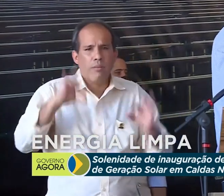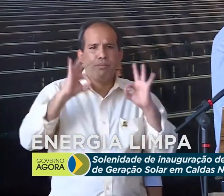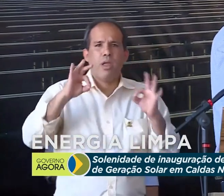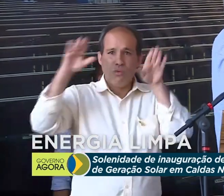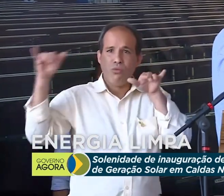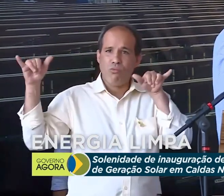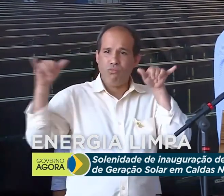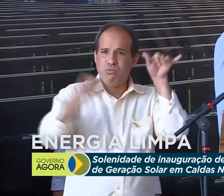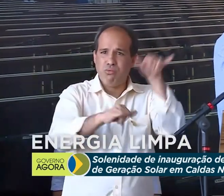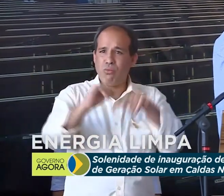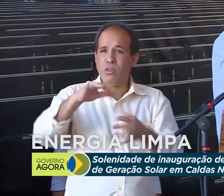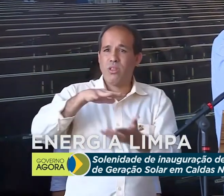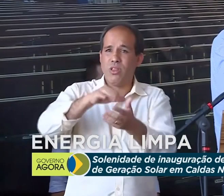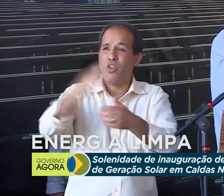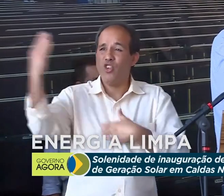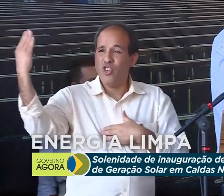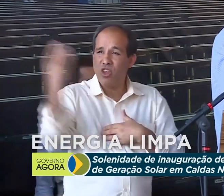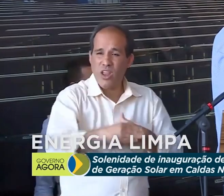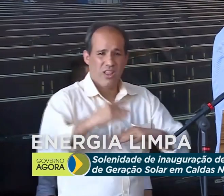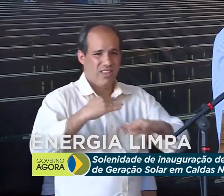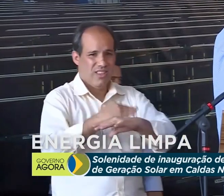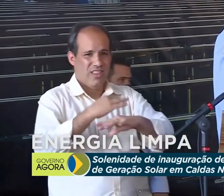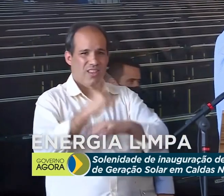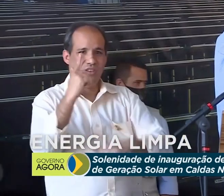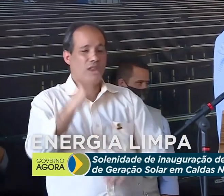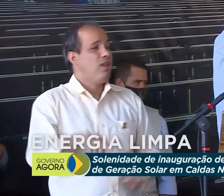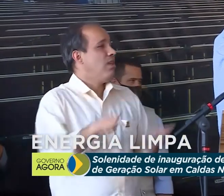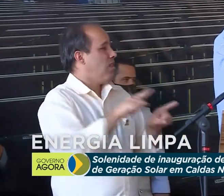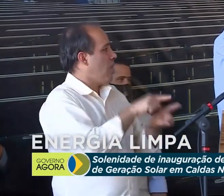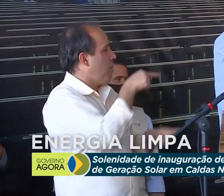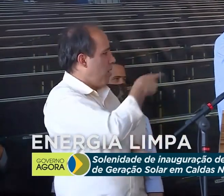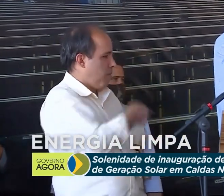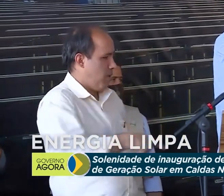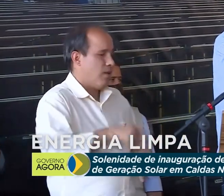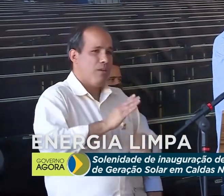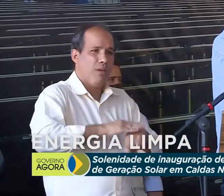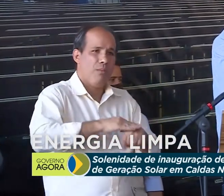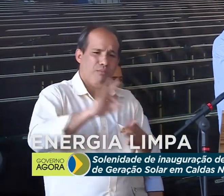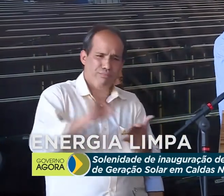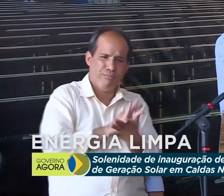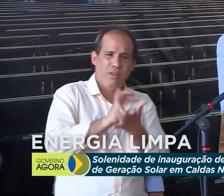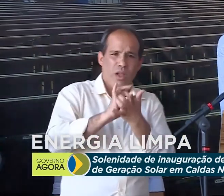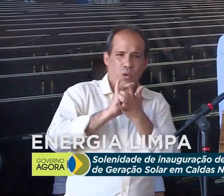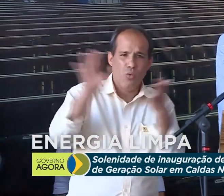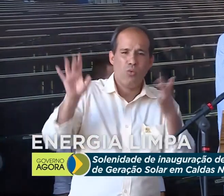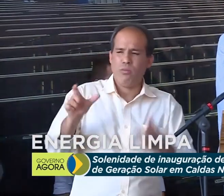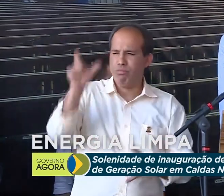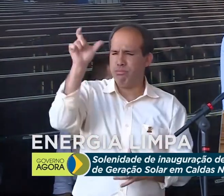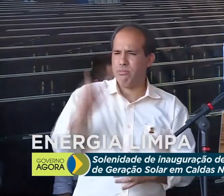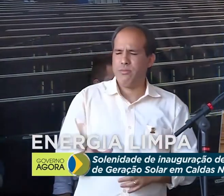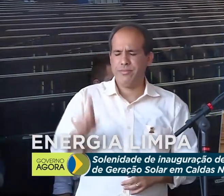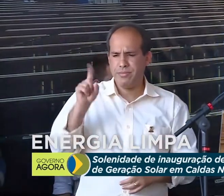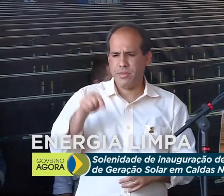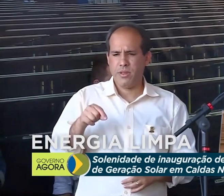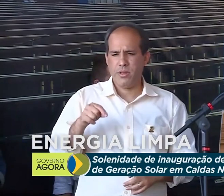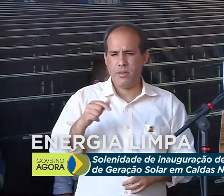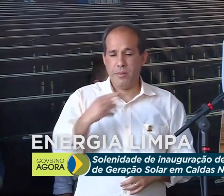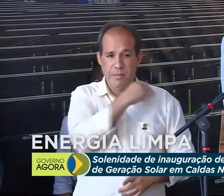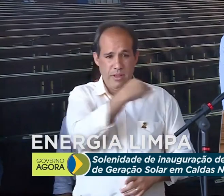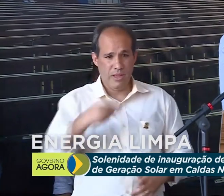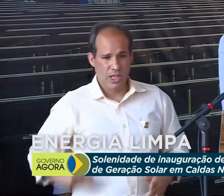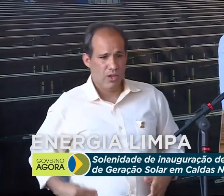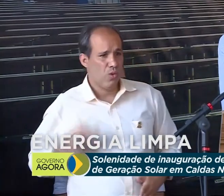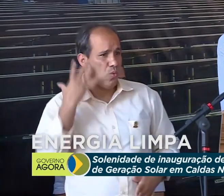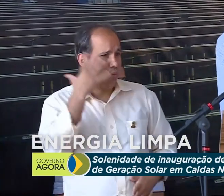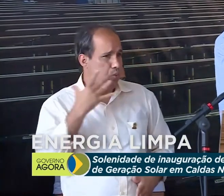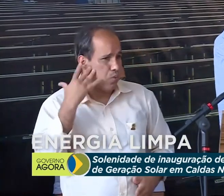senhor presidente. Mas não parou por aí. Vossa Excelência autorizou também ao ministro Tarcísio